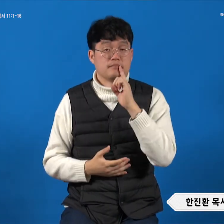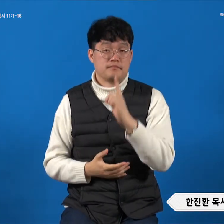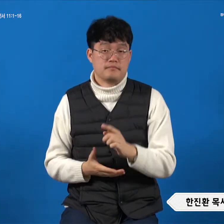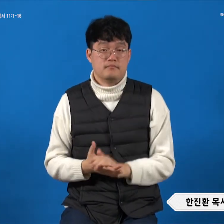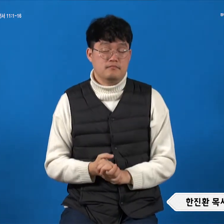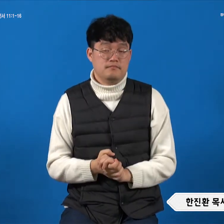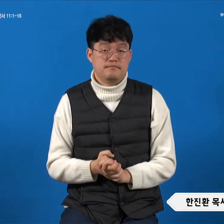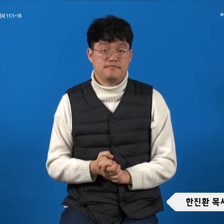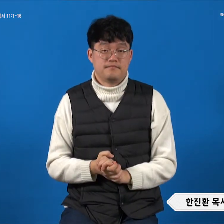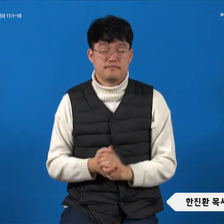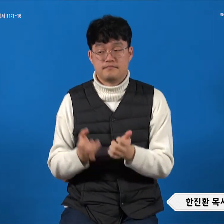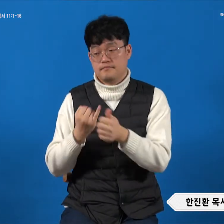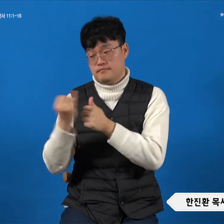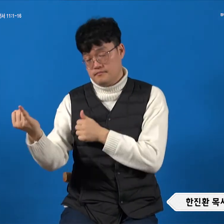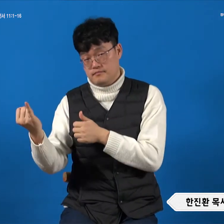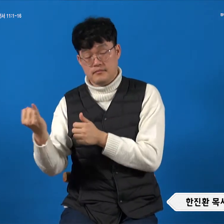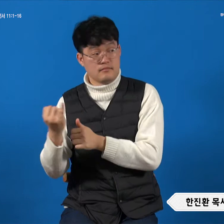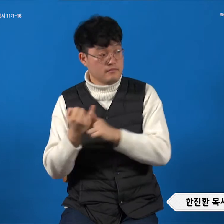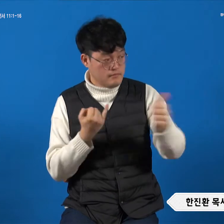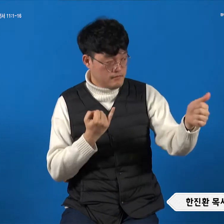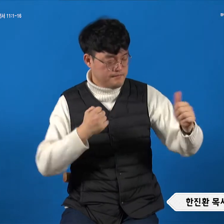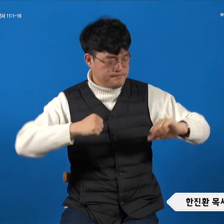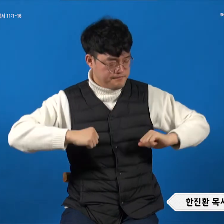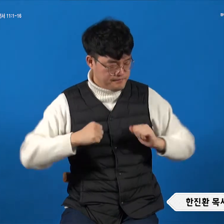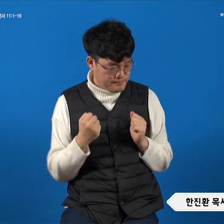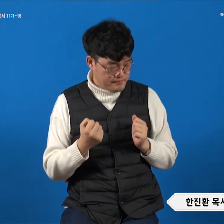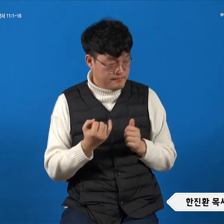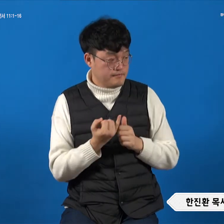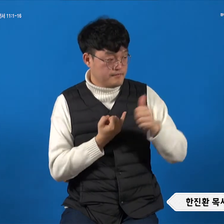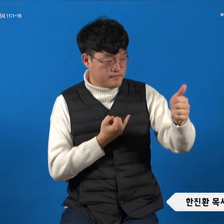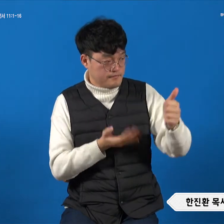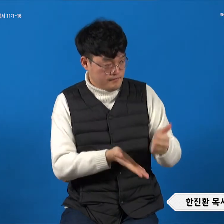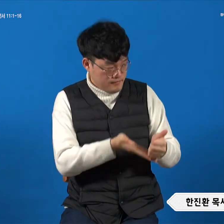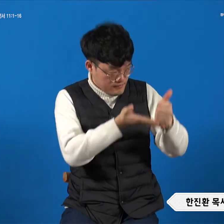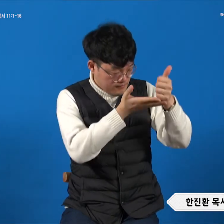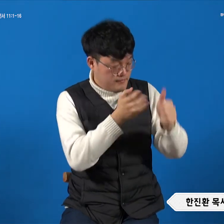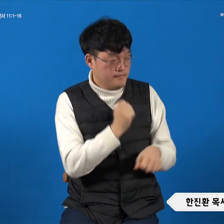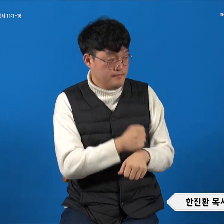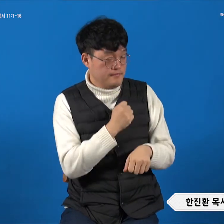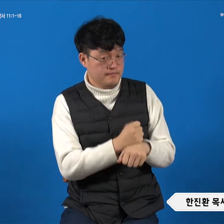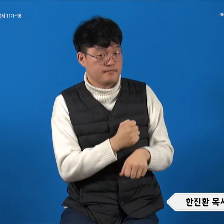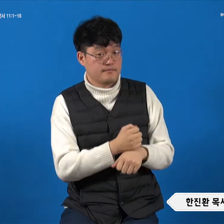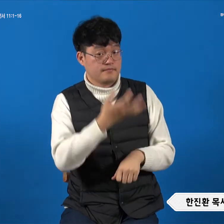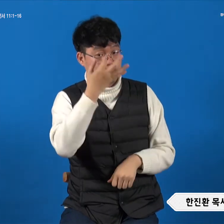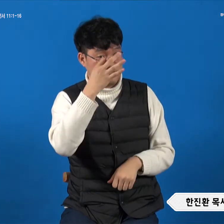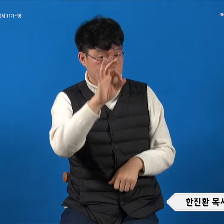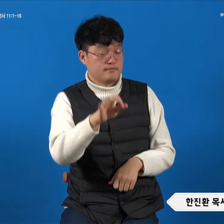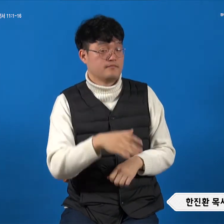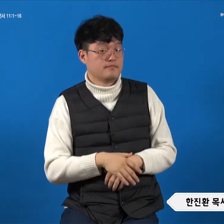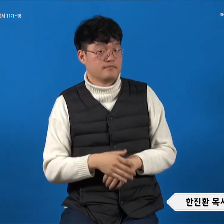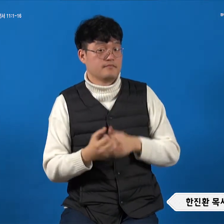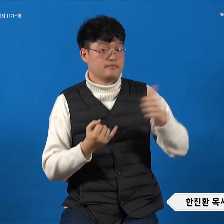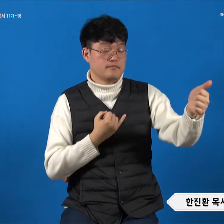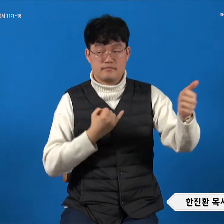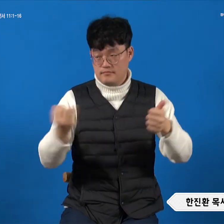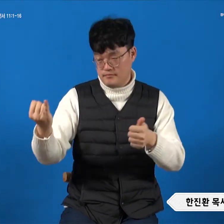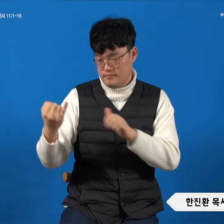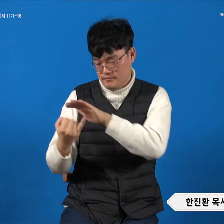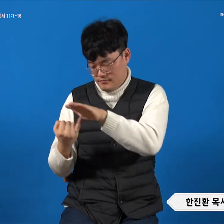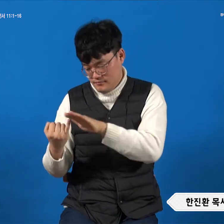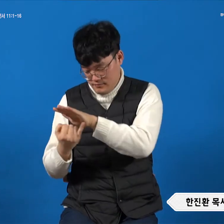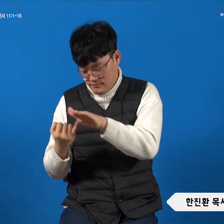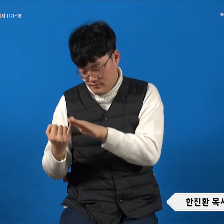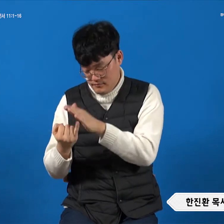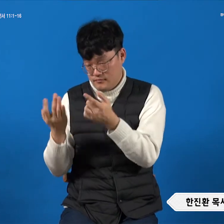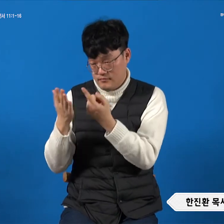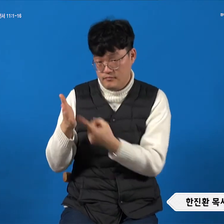말입니다. 아내는 남편에게 순종하고 남편을 존중하고 세워주고, 남편은